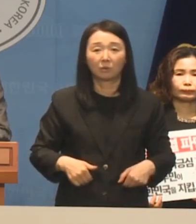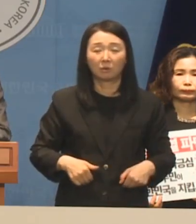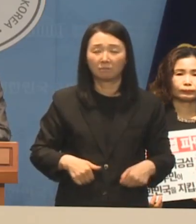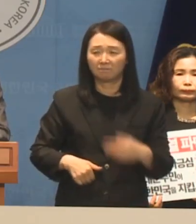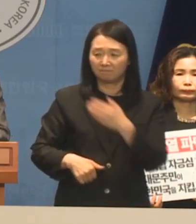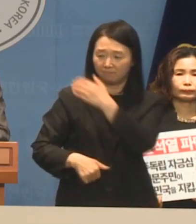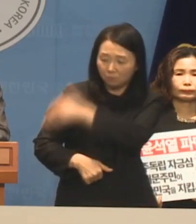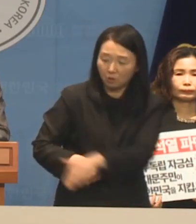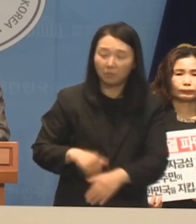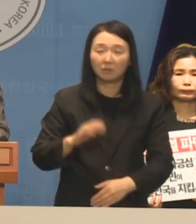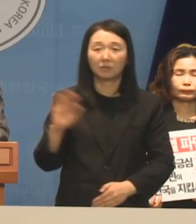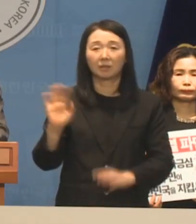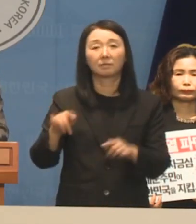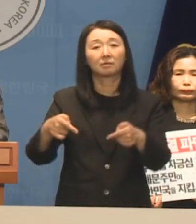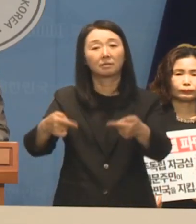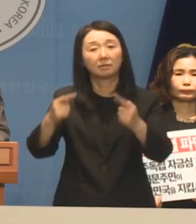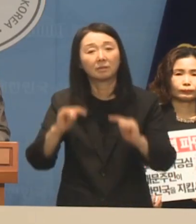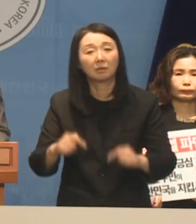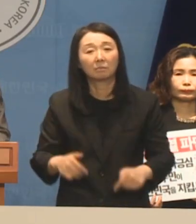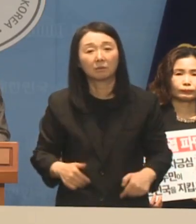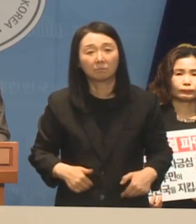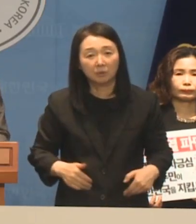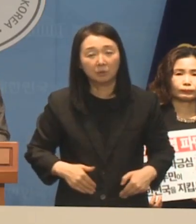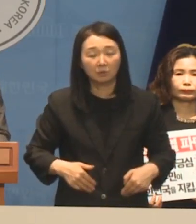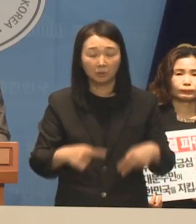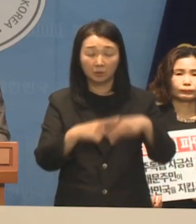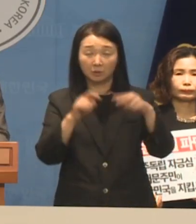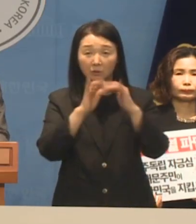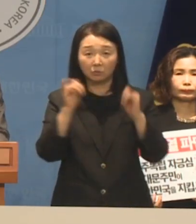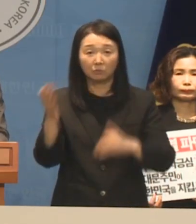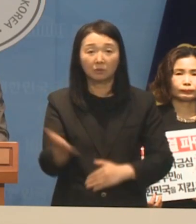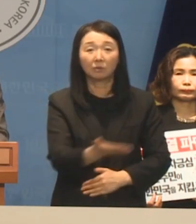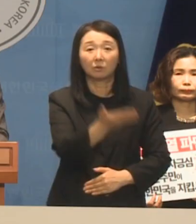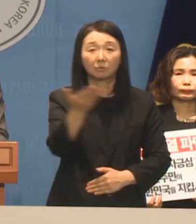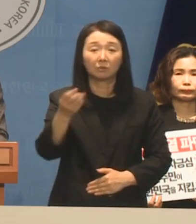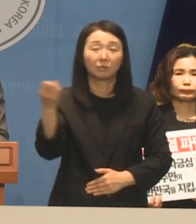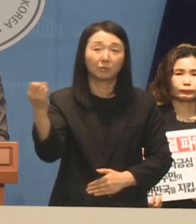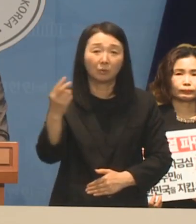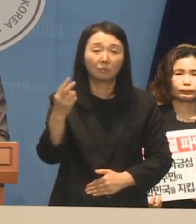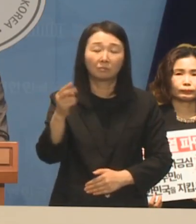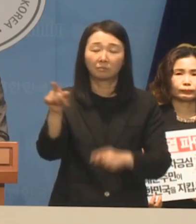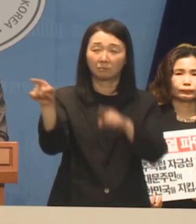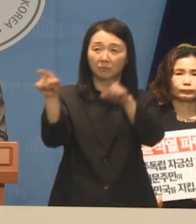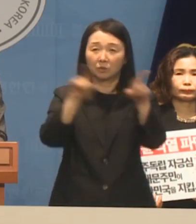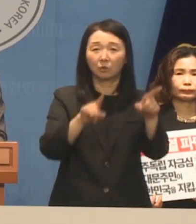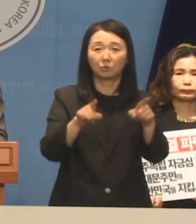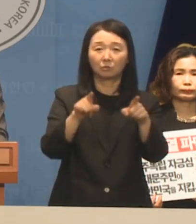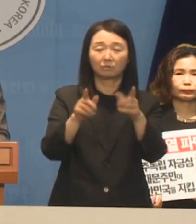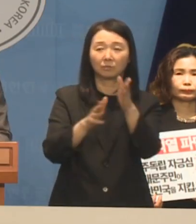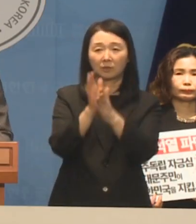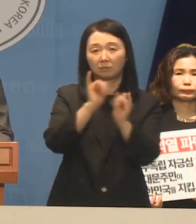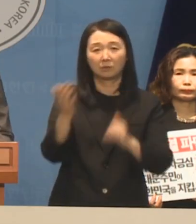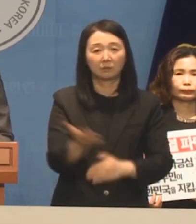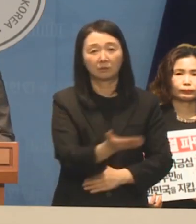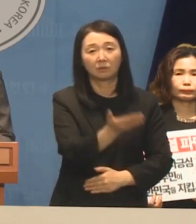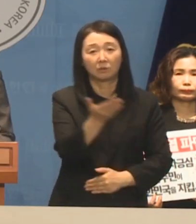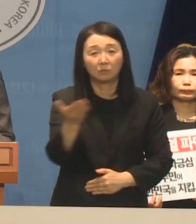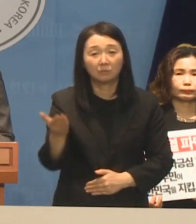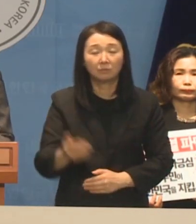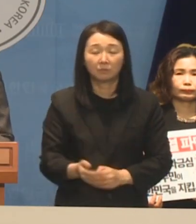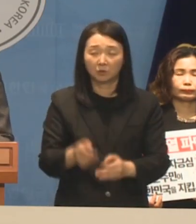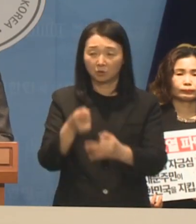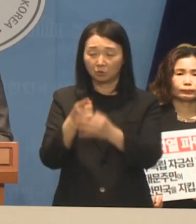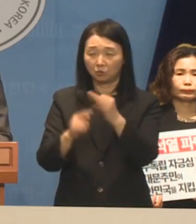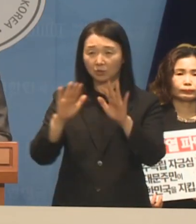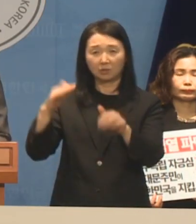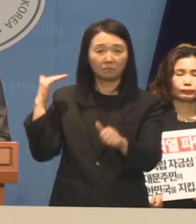외면이 아닌 참여입니다. 서대문 주민 여러분, 그리고 전국의 시민 여러분, 윤석열